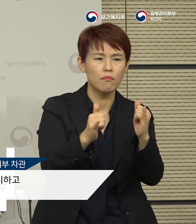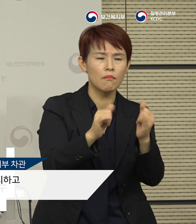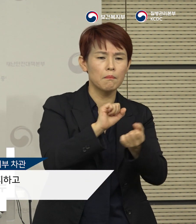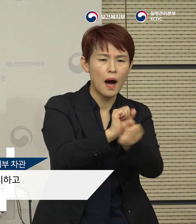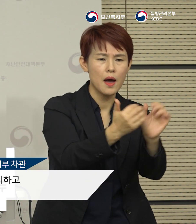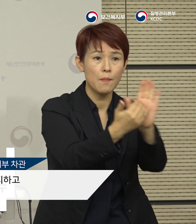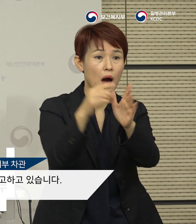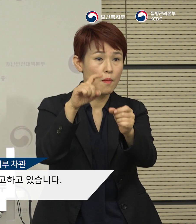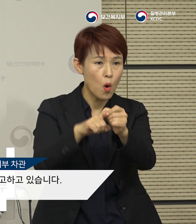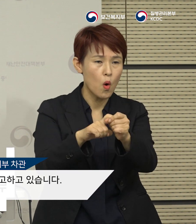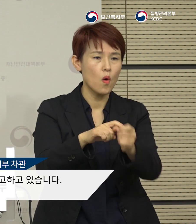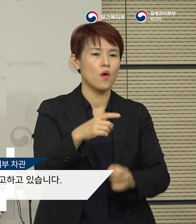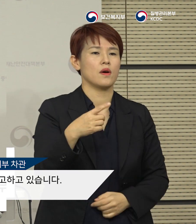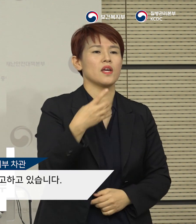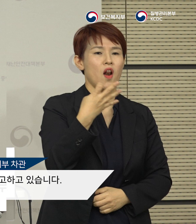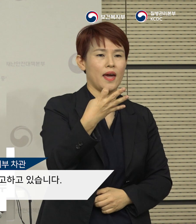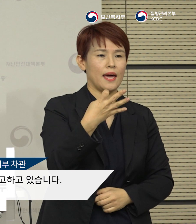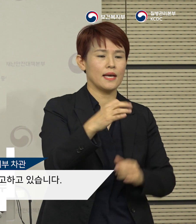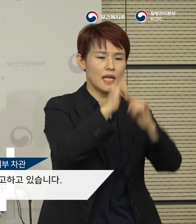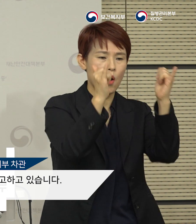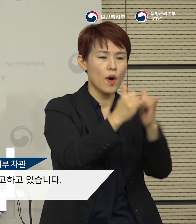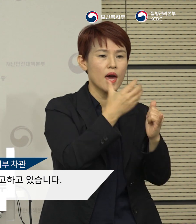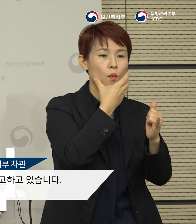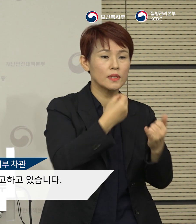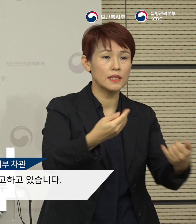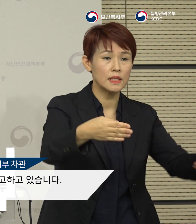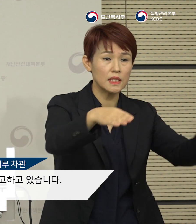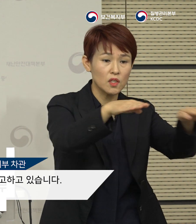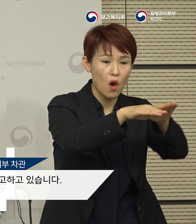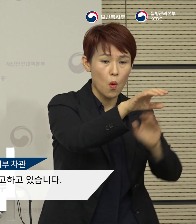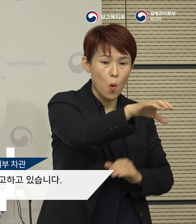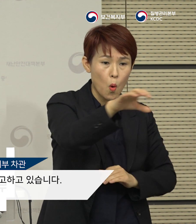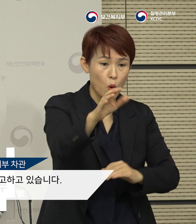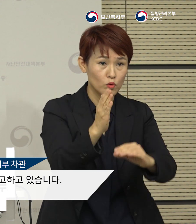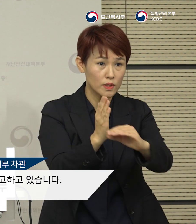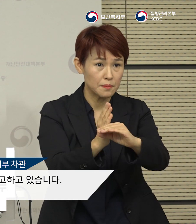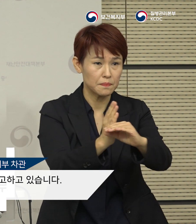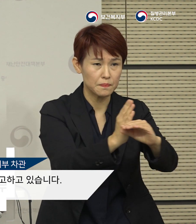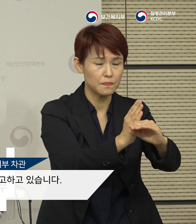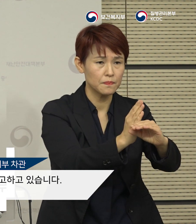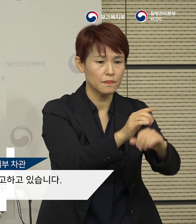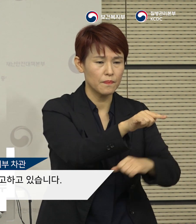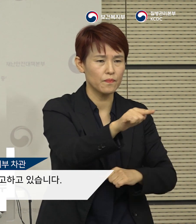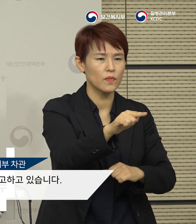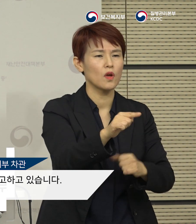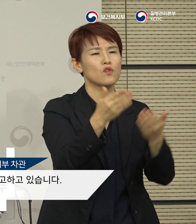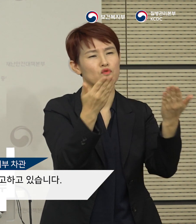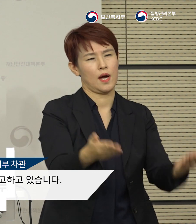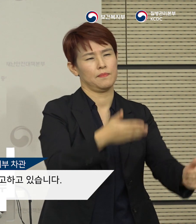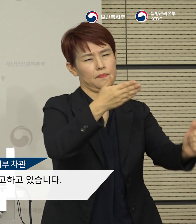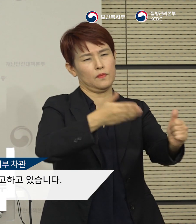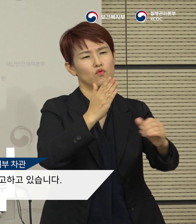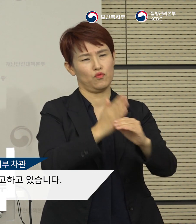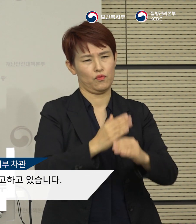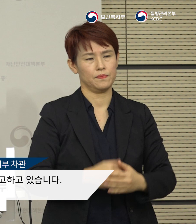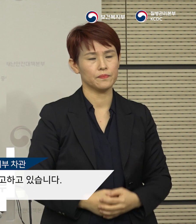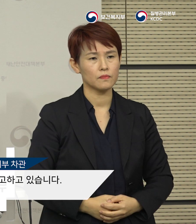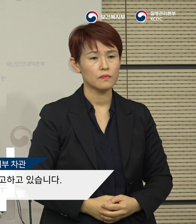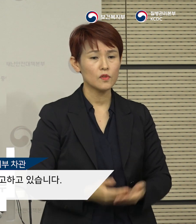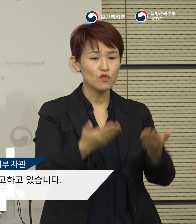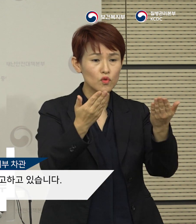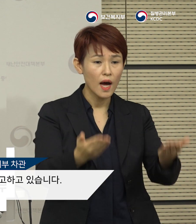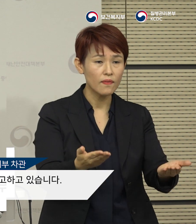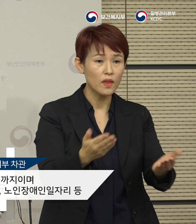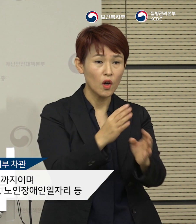예방을 위하여 14개의 사회복지 이용 시설을 중심으로 휴관을 권고하고